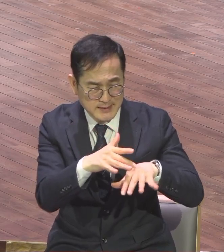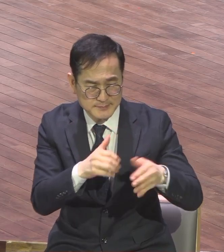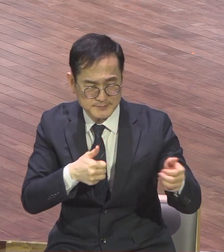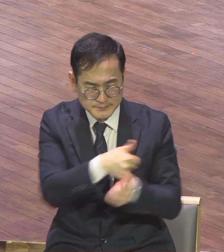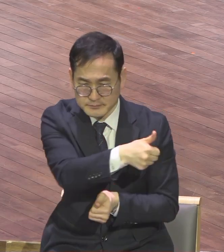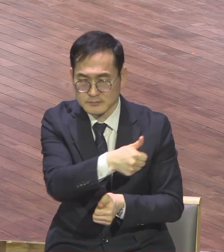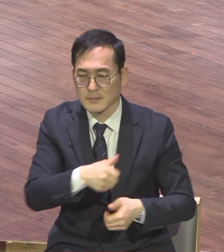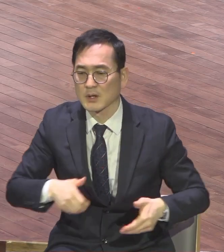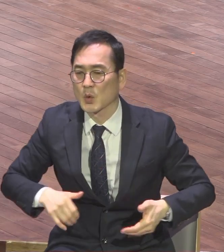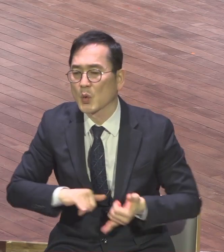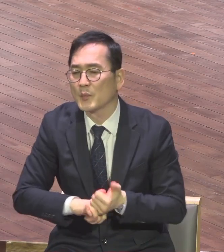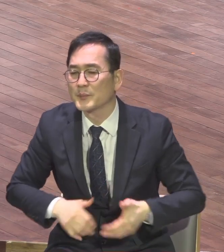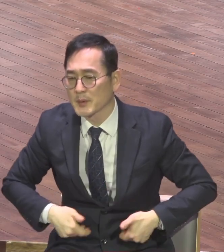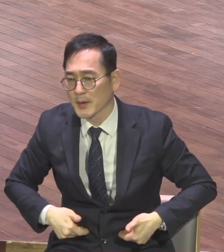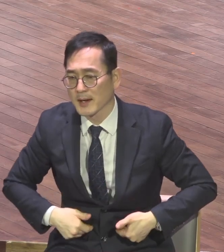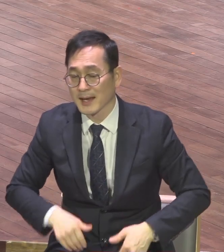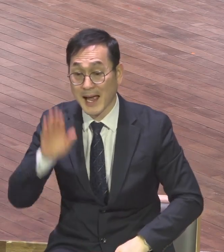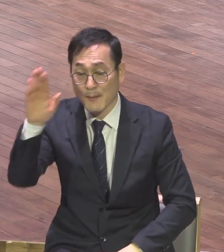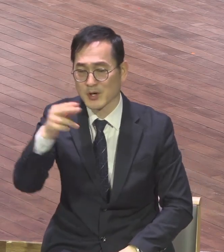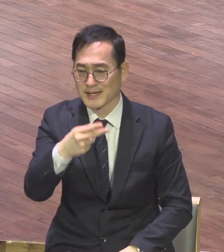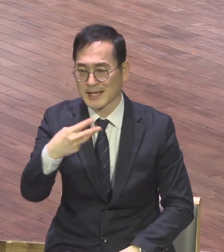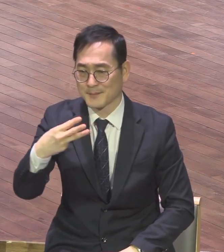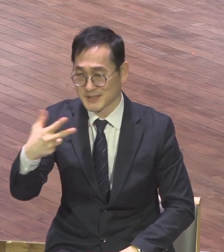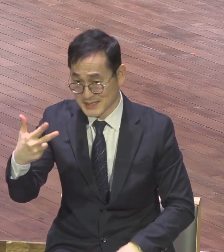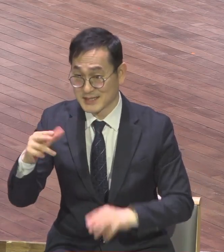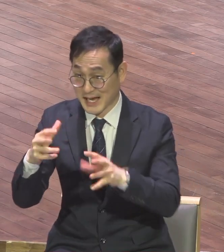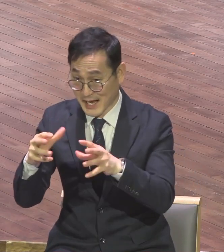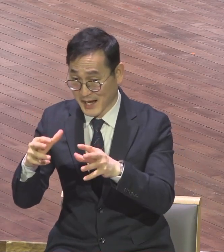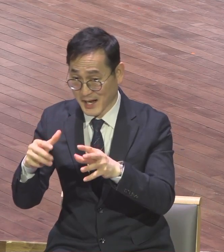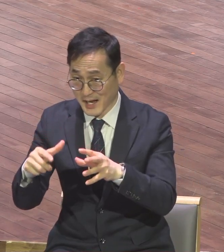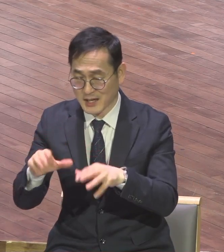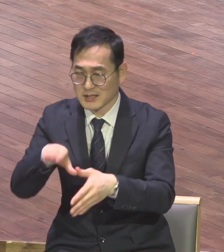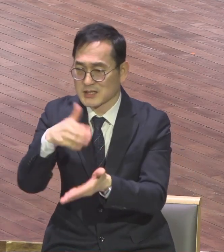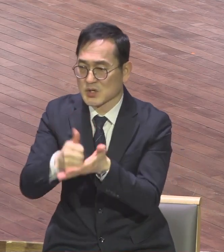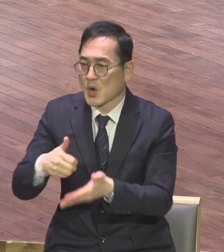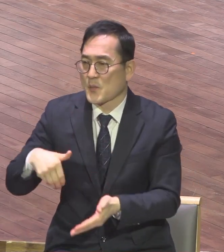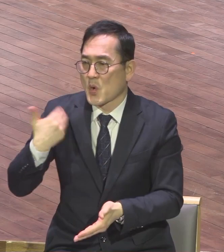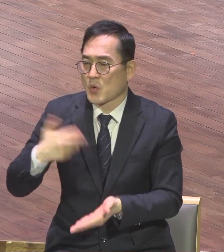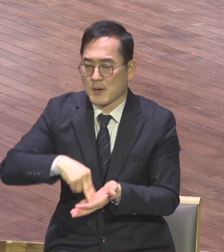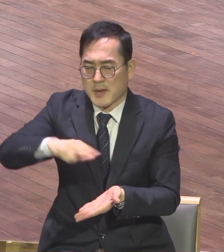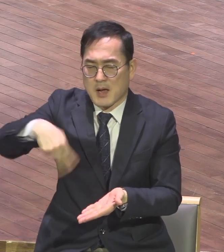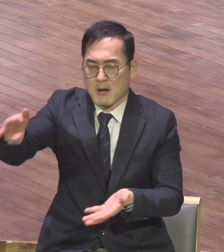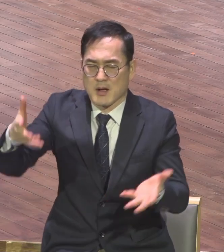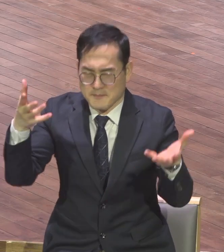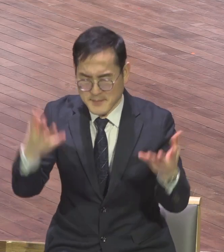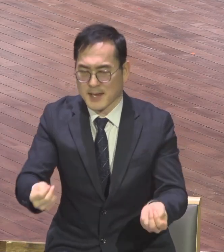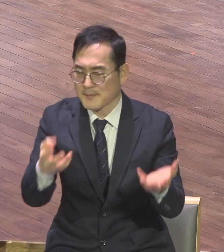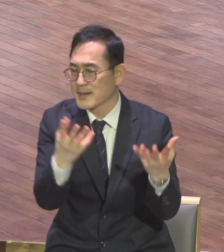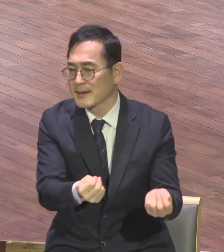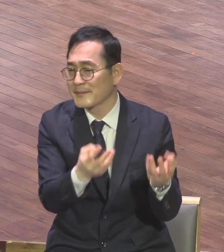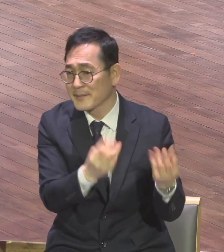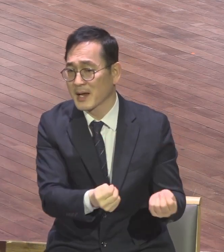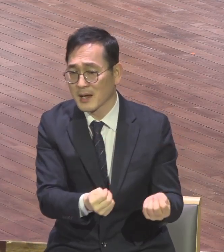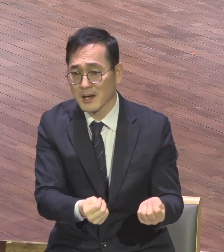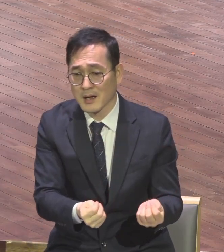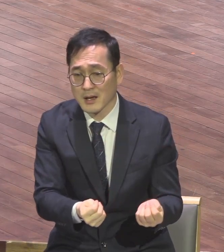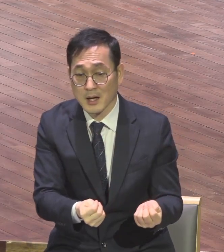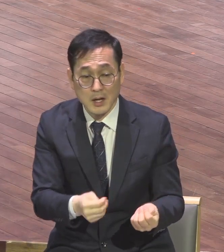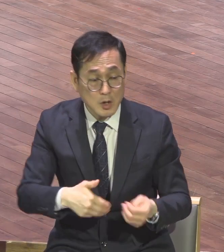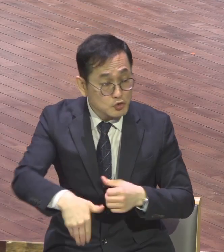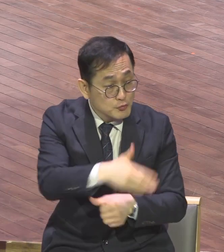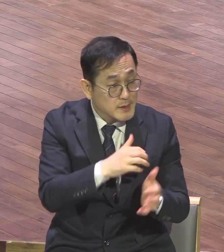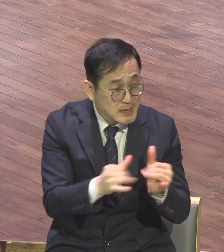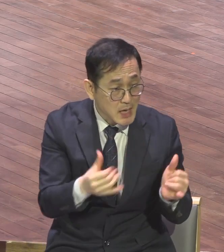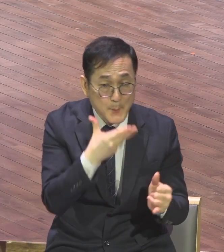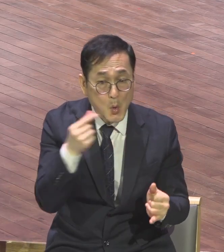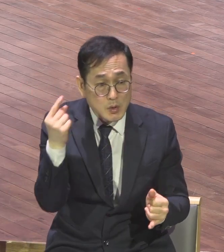플랫폼입니다. 우리는 알고 있습니다. 2, 3, 7 나라가 그리스도 몰라서 시달리고 고통 속에 있습니다. 우리 주위에 많은 사람들이 복음을